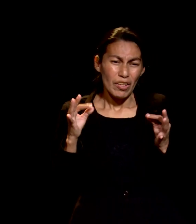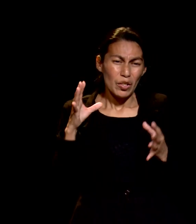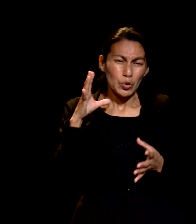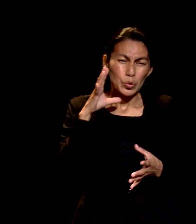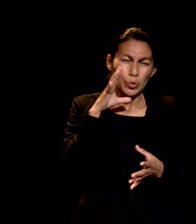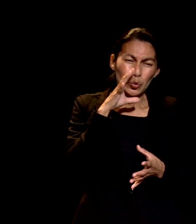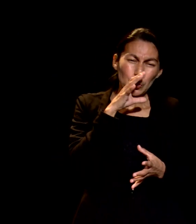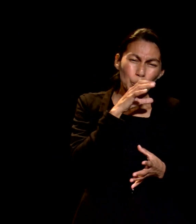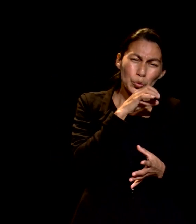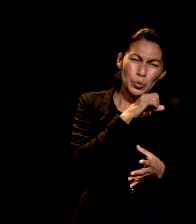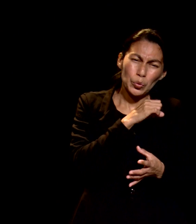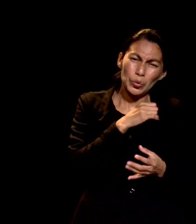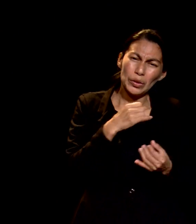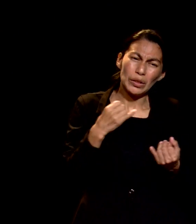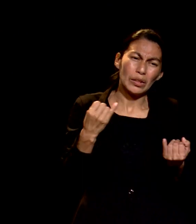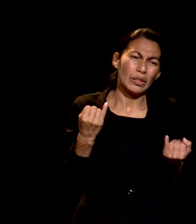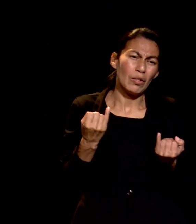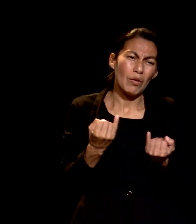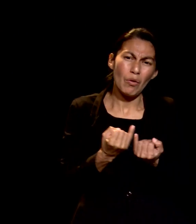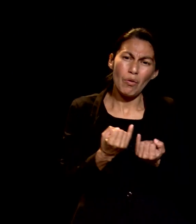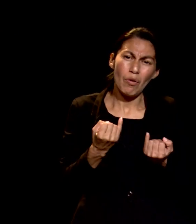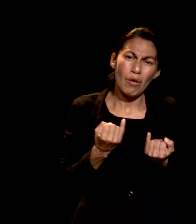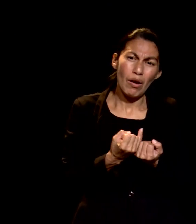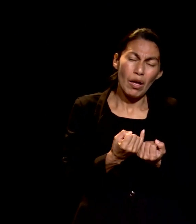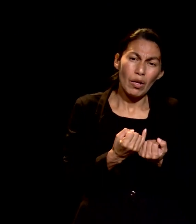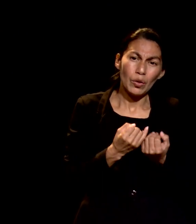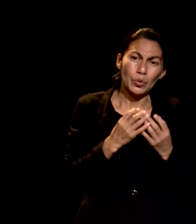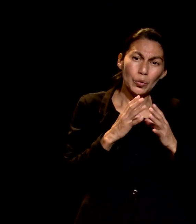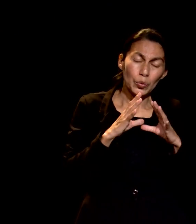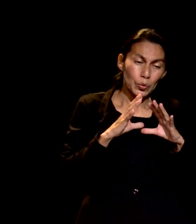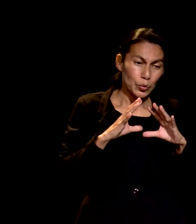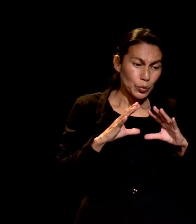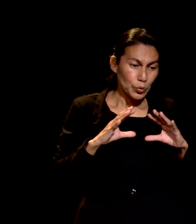Como el frío en invierno